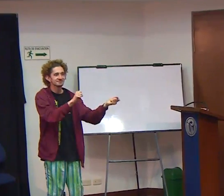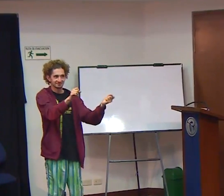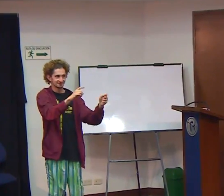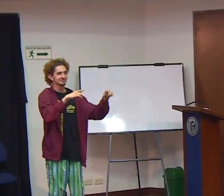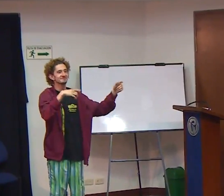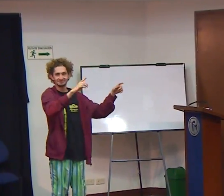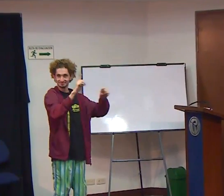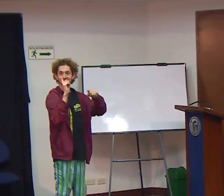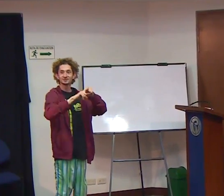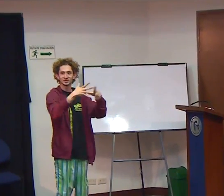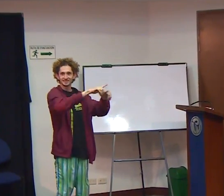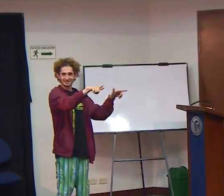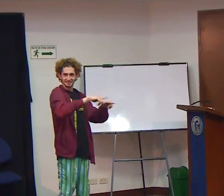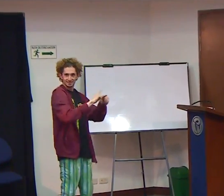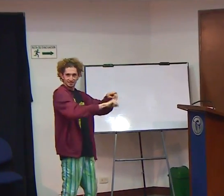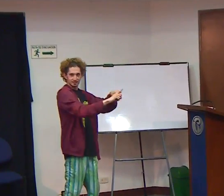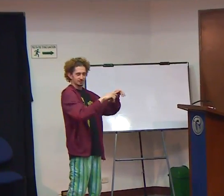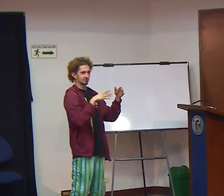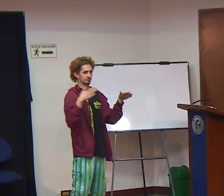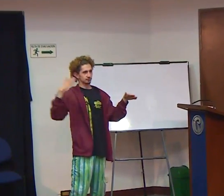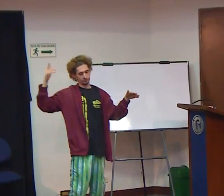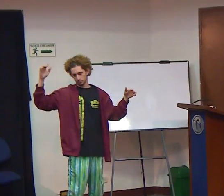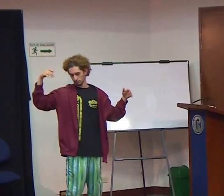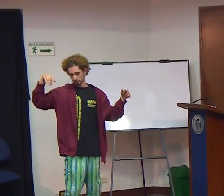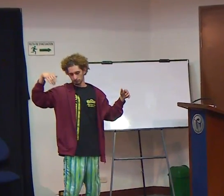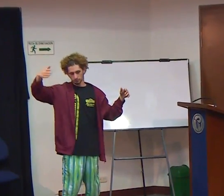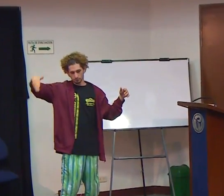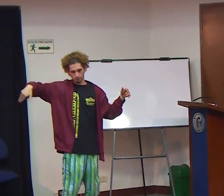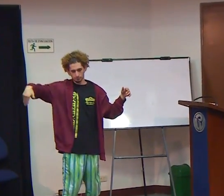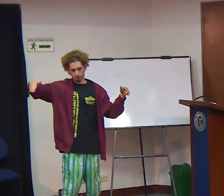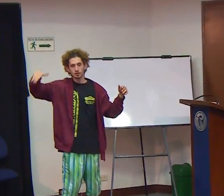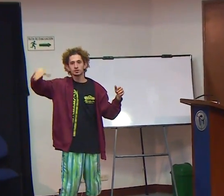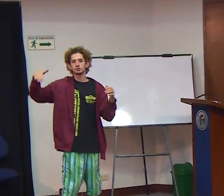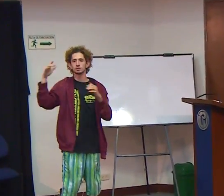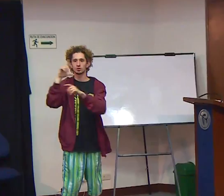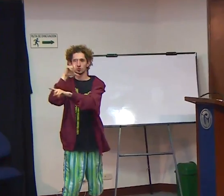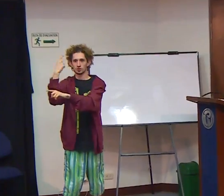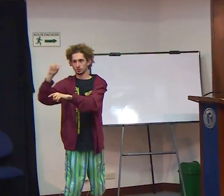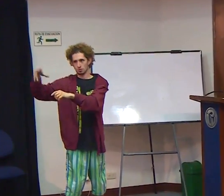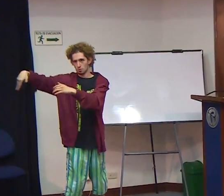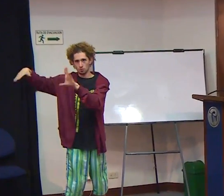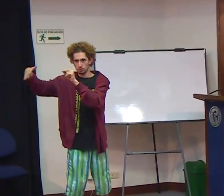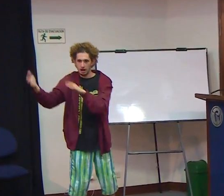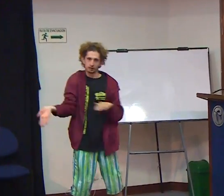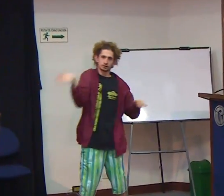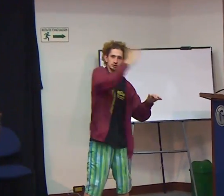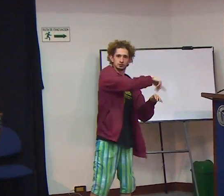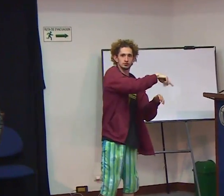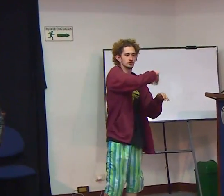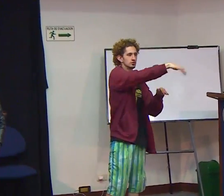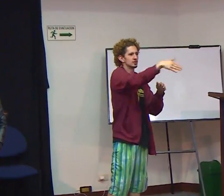la sabiduría, entre los estudiantes y el ESMAD, y fue pues cerca del Transmilenio.